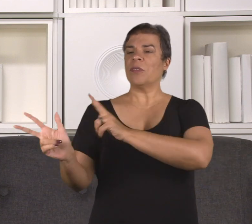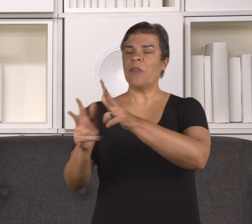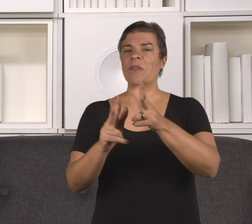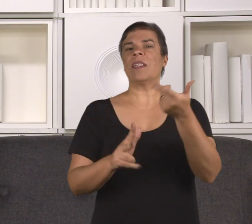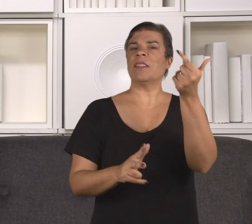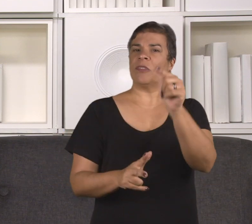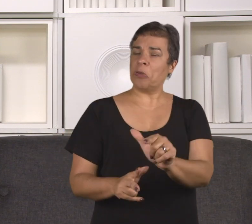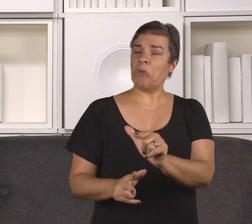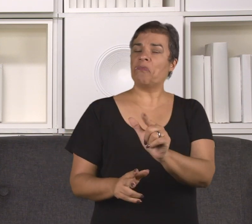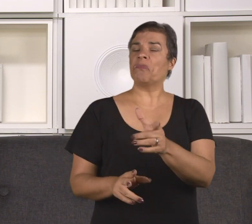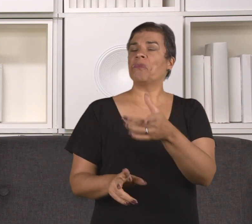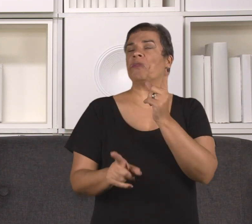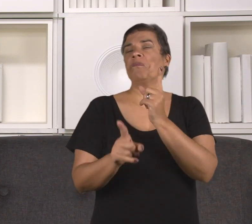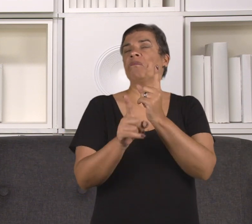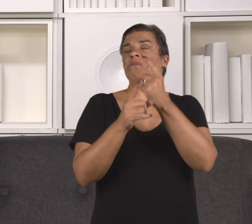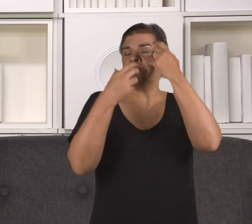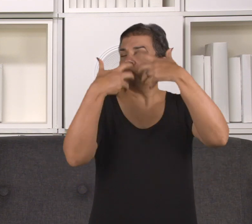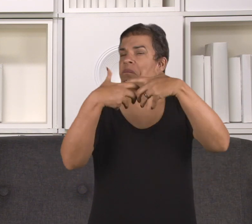qual é